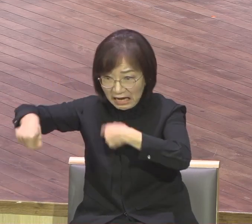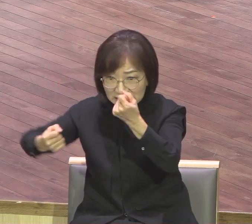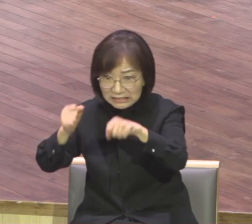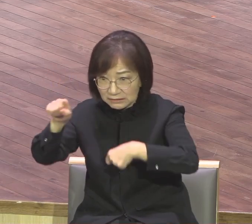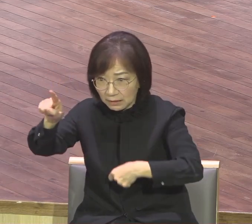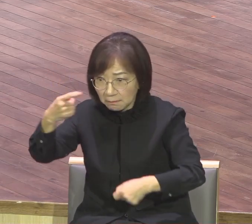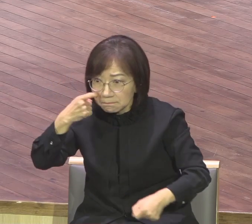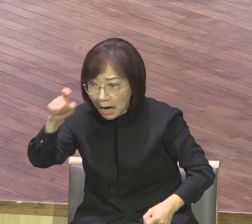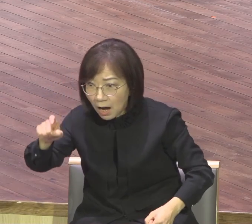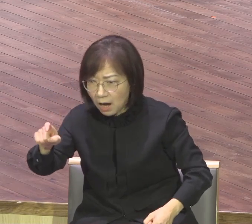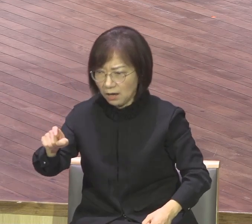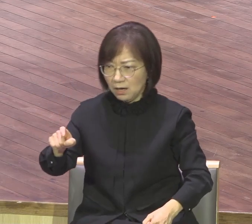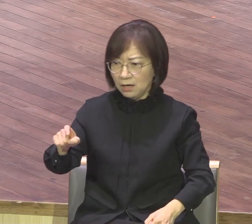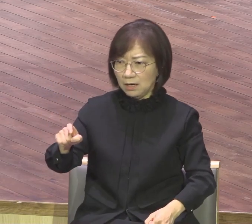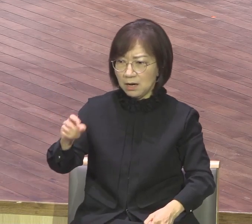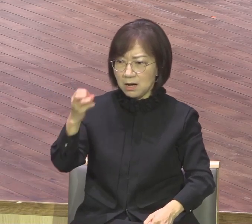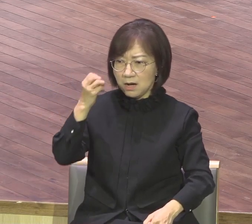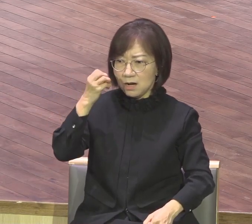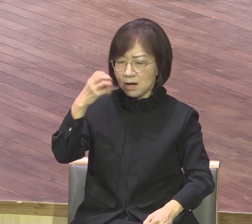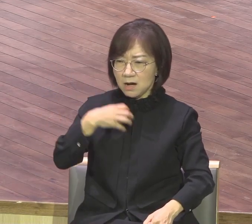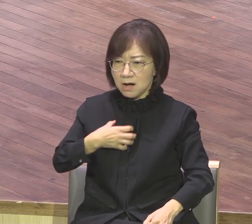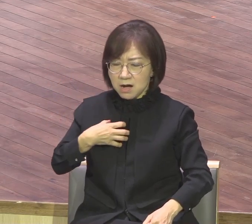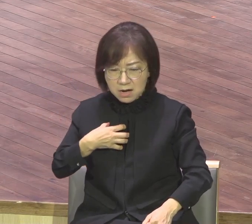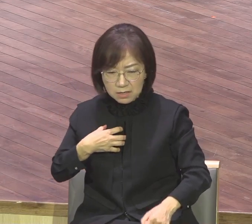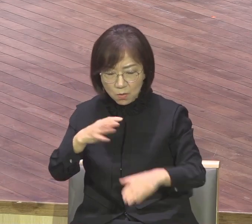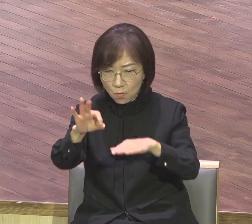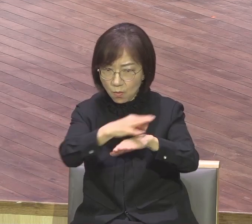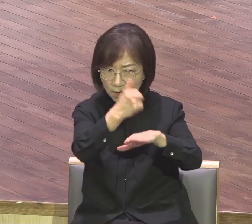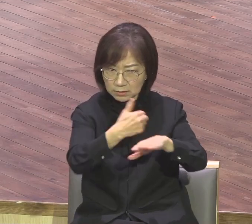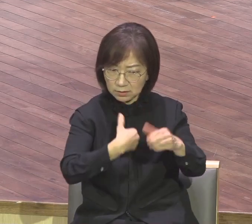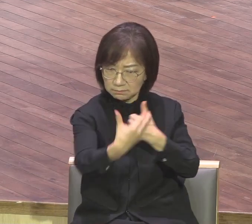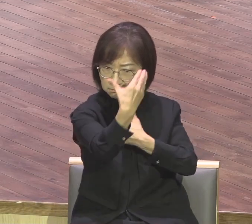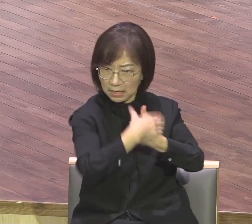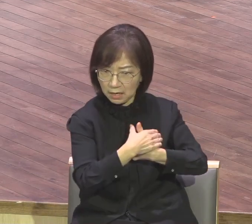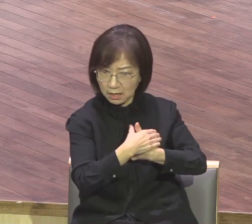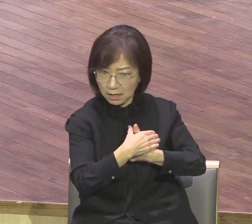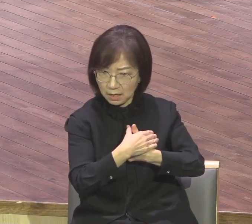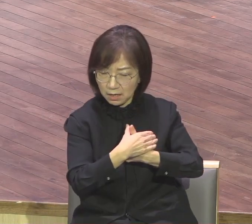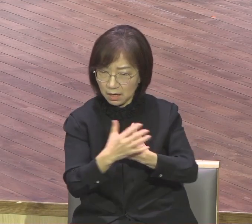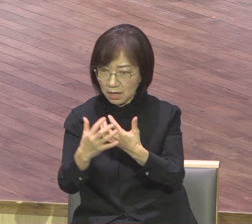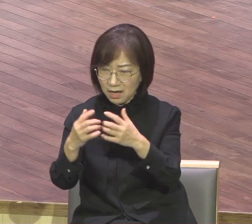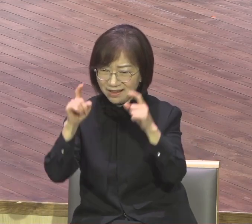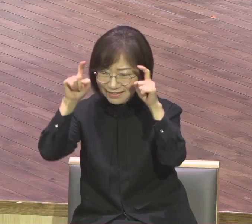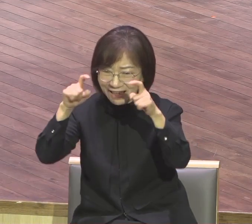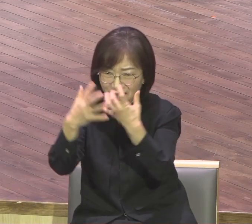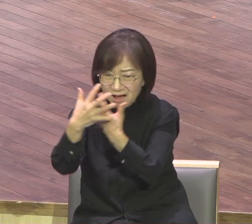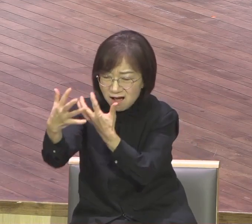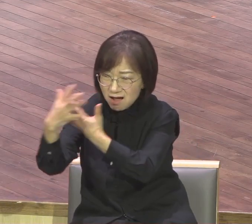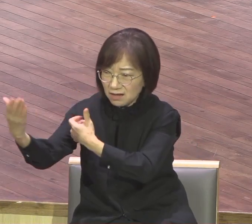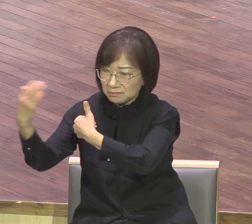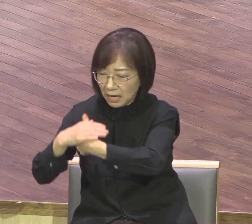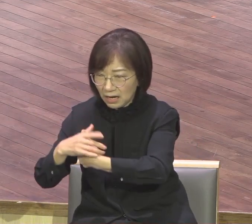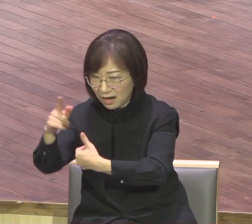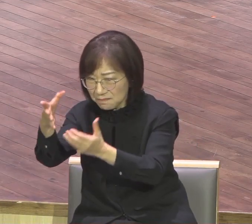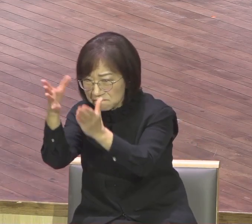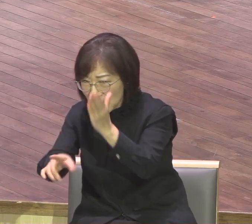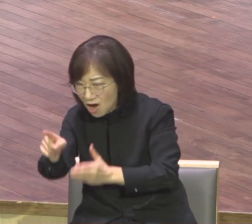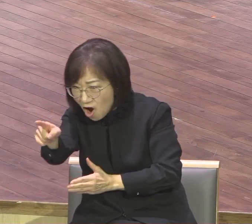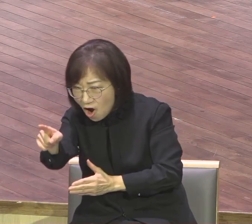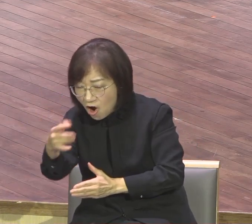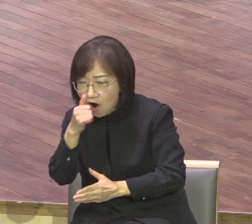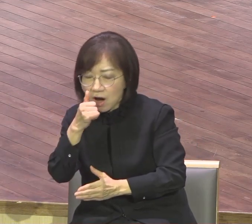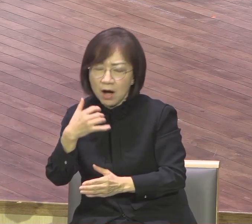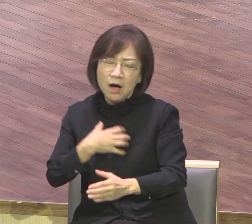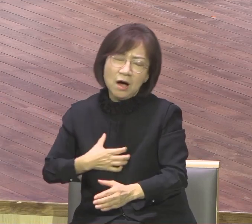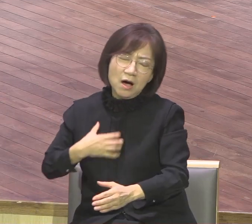ovejas. 그리고 이 왕의 양을 치는 이 목동이 고민이 생겼어요. Y entonces este pastor que pastoreaba en las